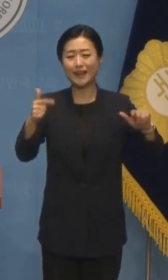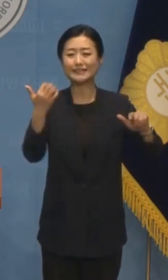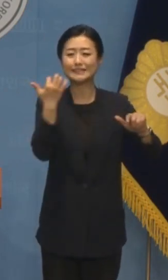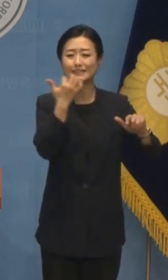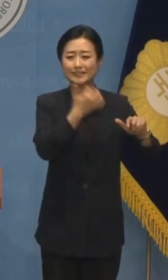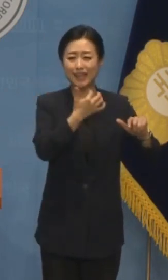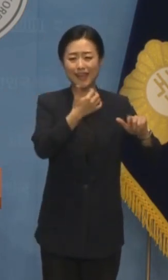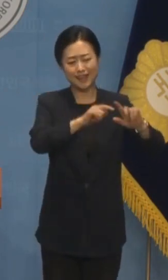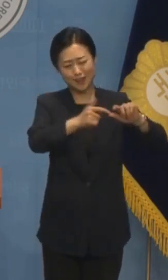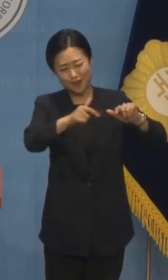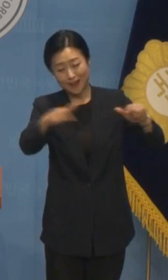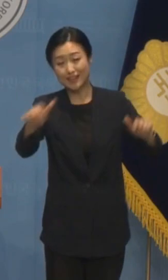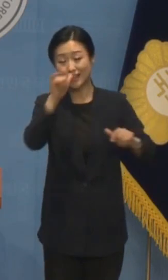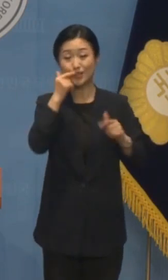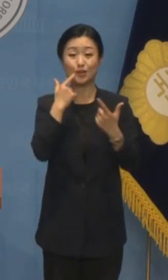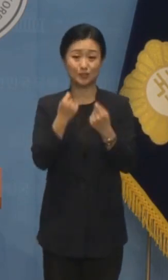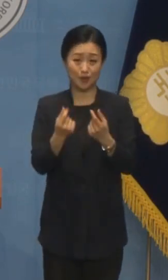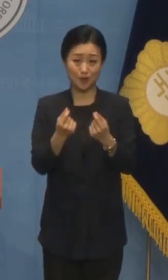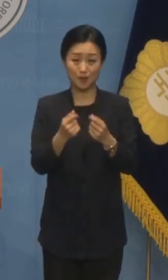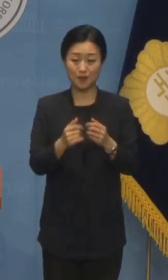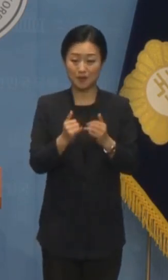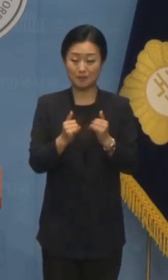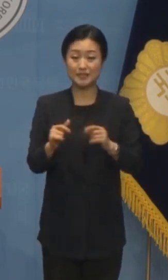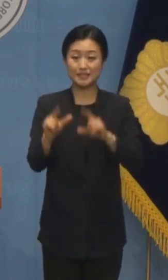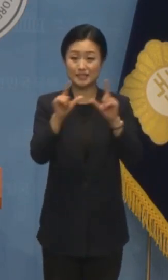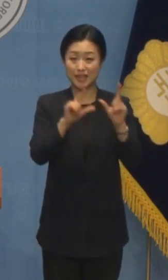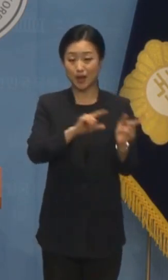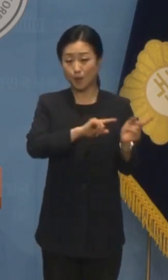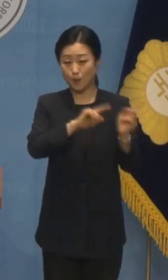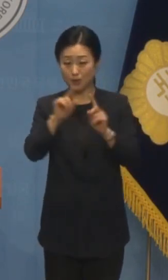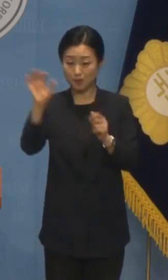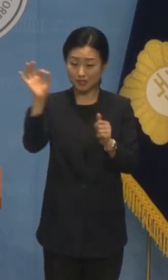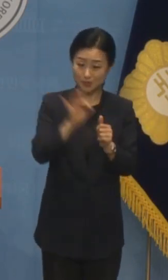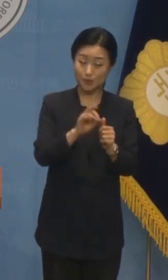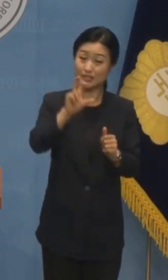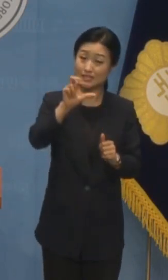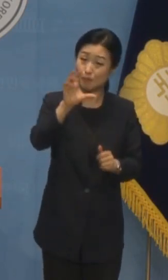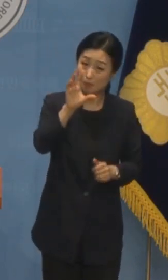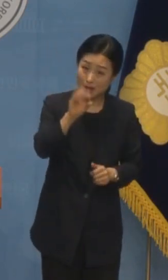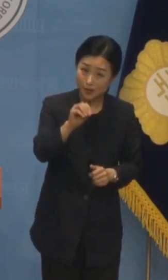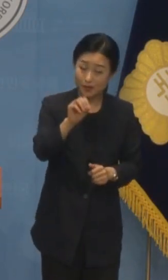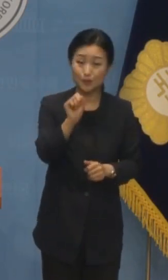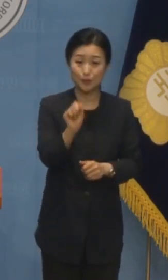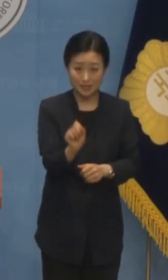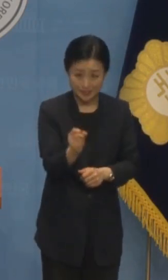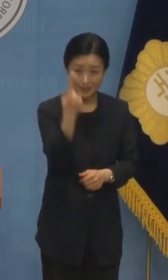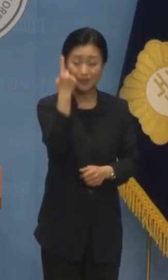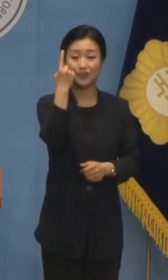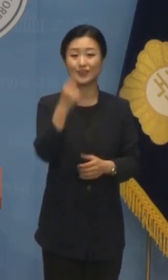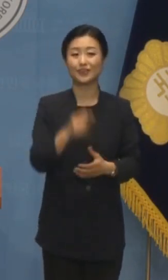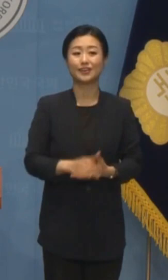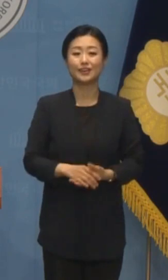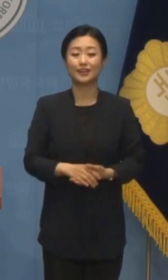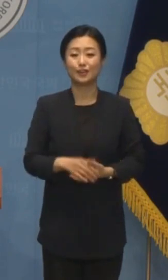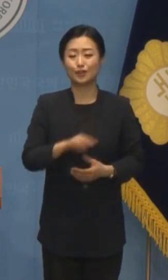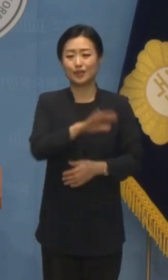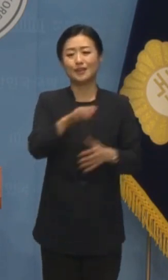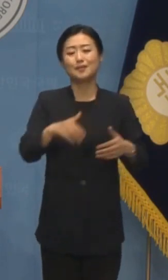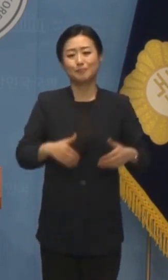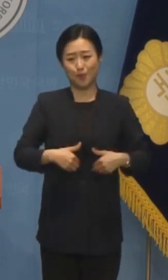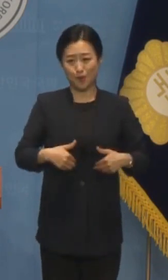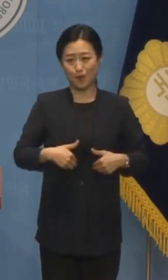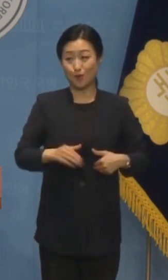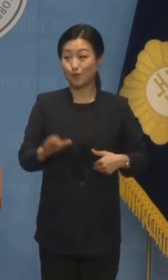삶의 민생회복 지원금 25만 원 필요성이 민생회복 지원금 25만 원의 필요성에